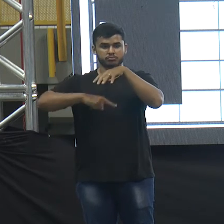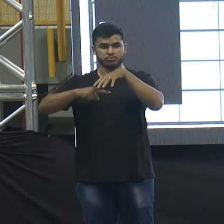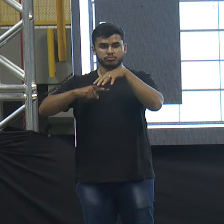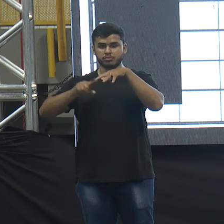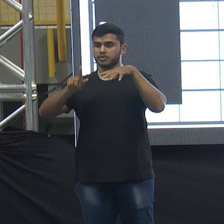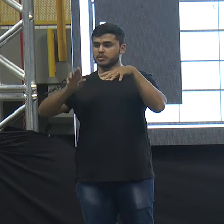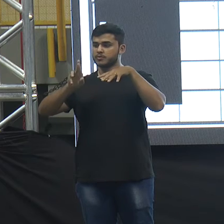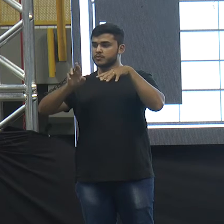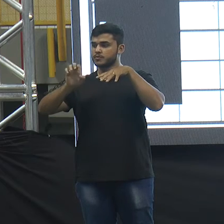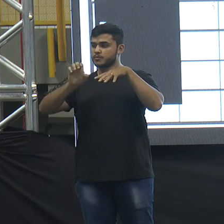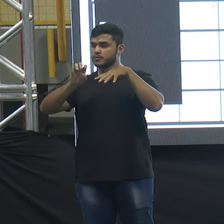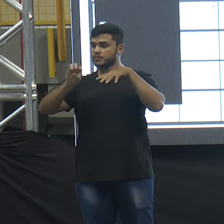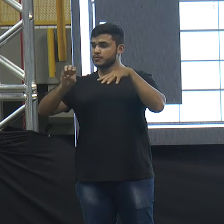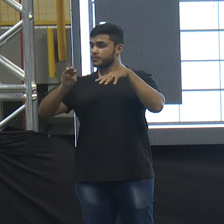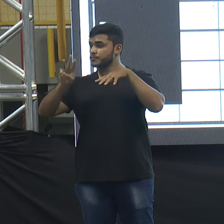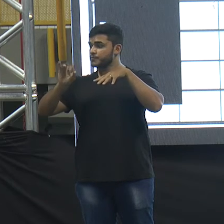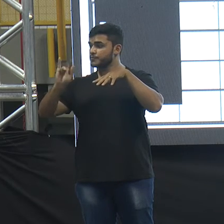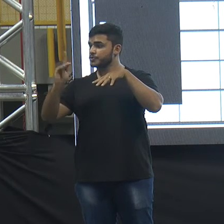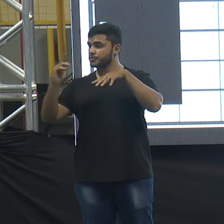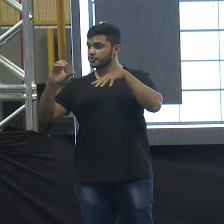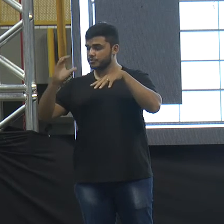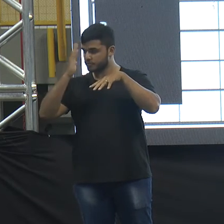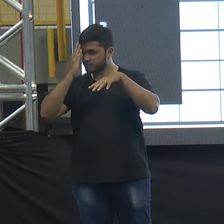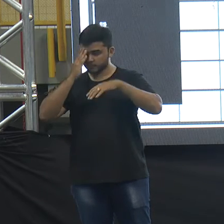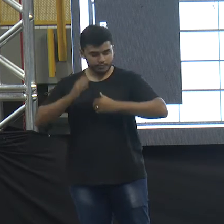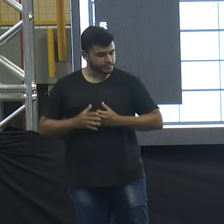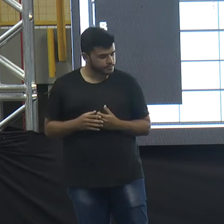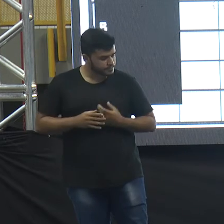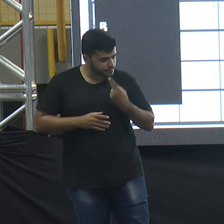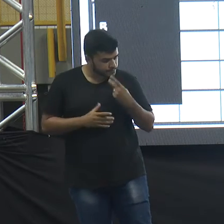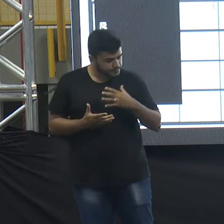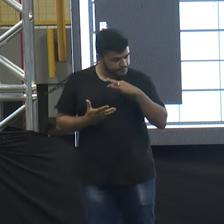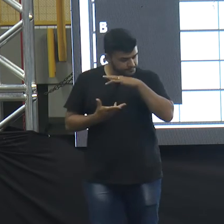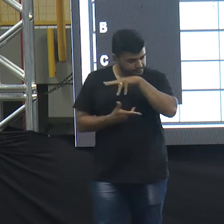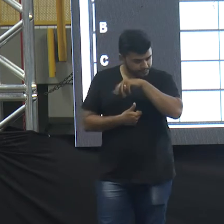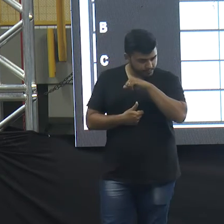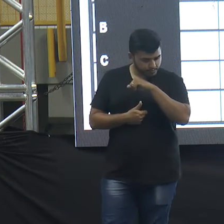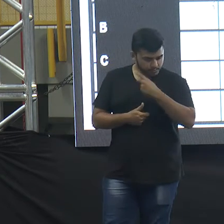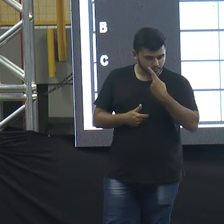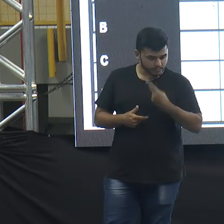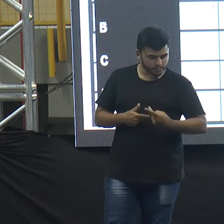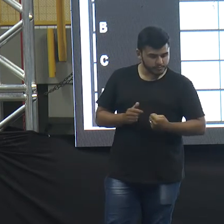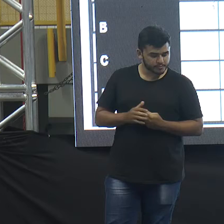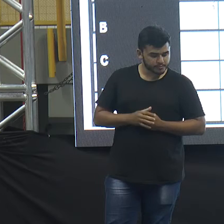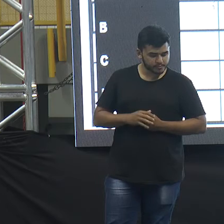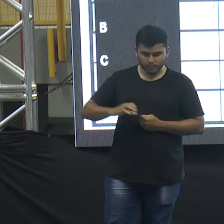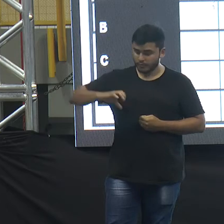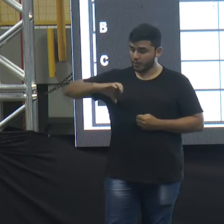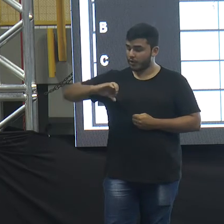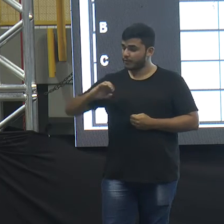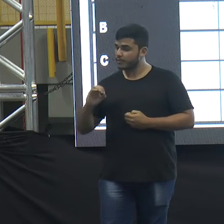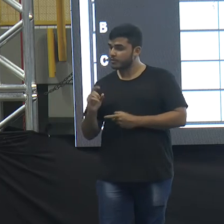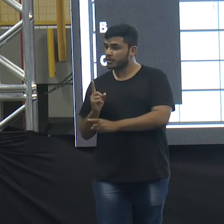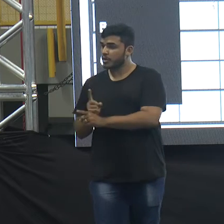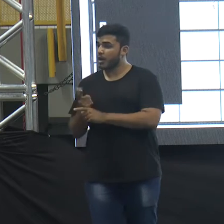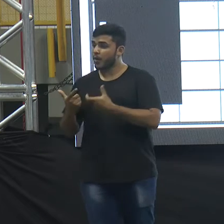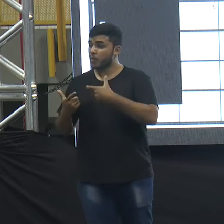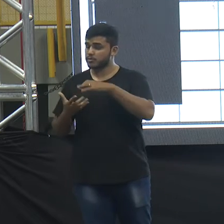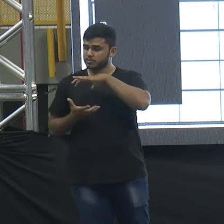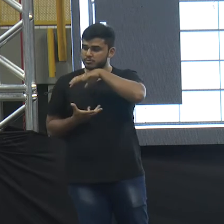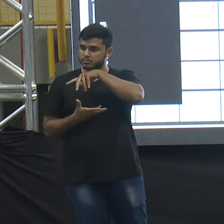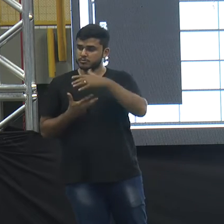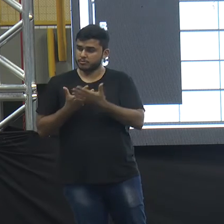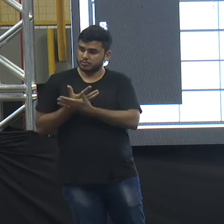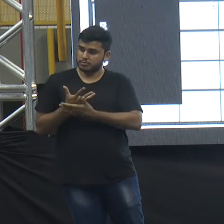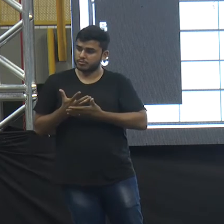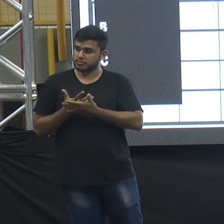sul. Ok? 90 graus sul está onde? Está na Antártica, de 66 até 90. Ótimo. O ponto